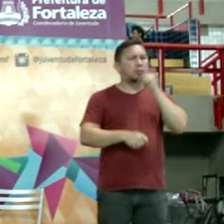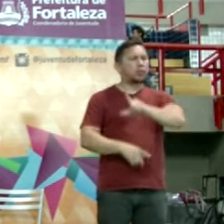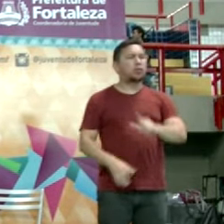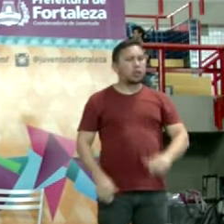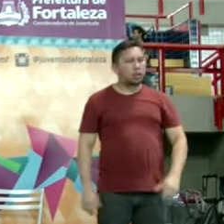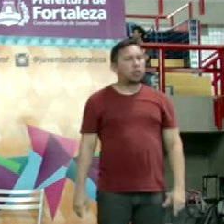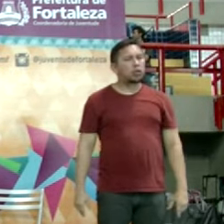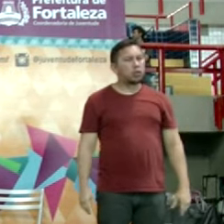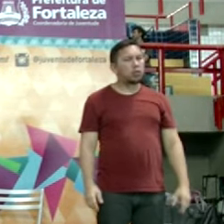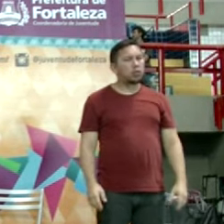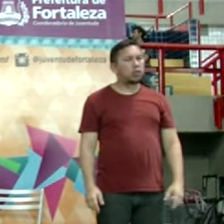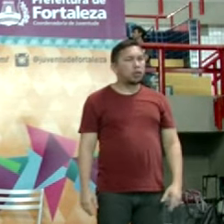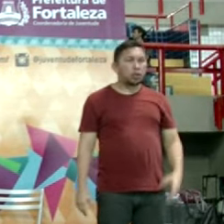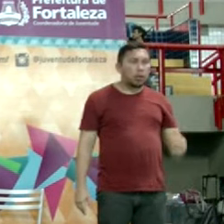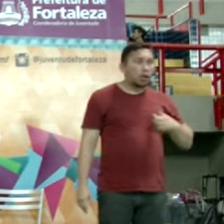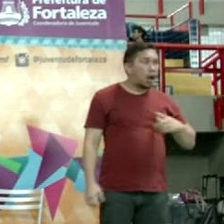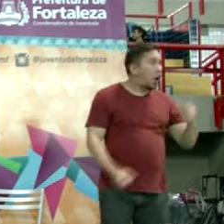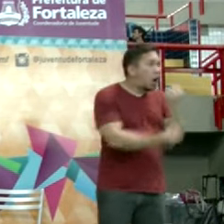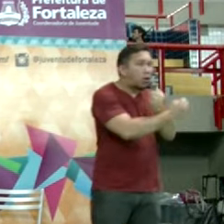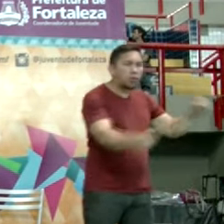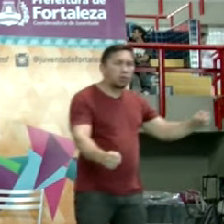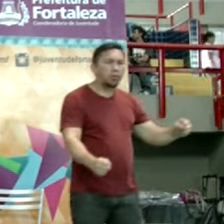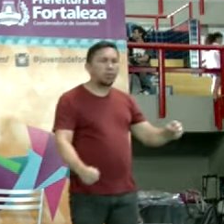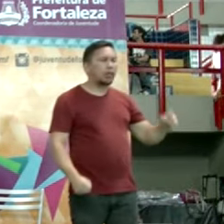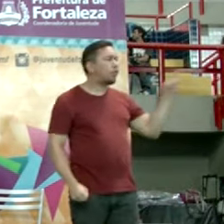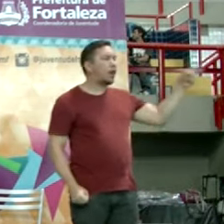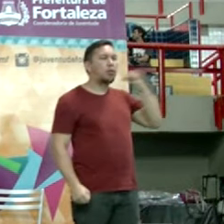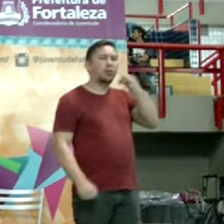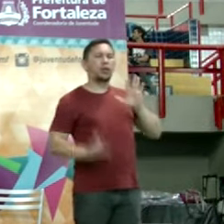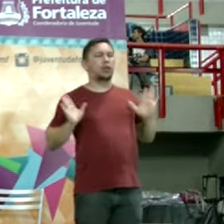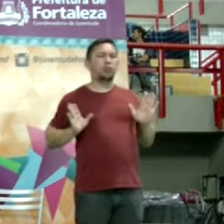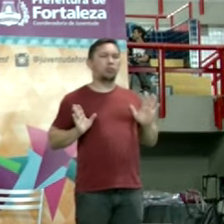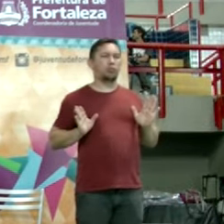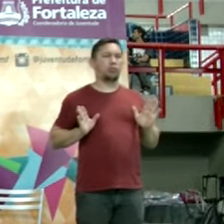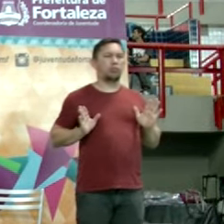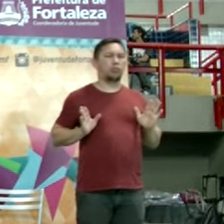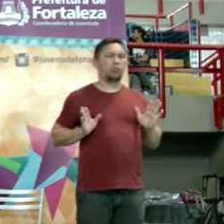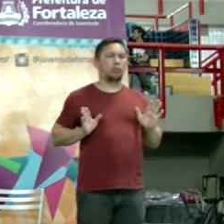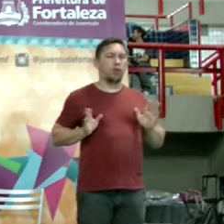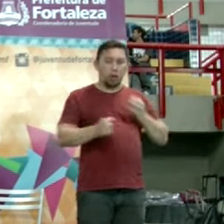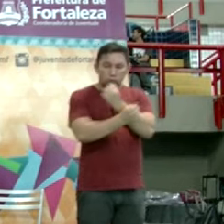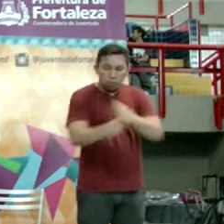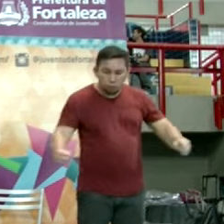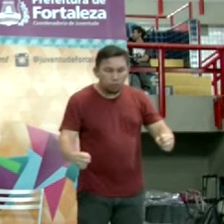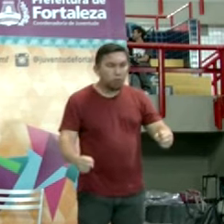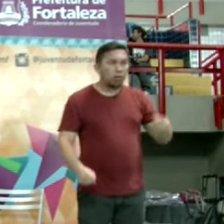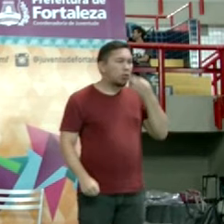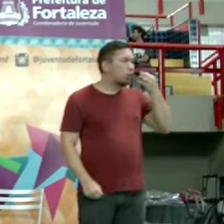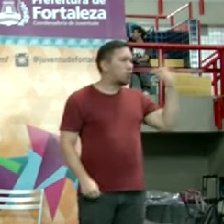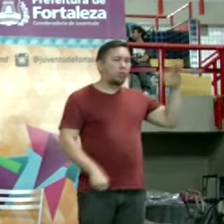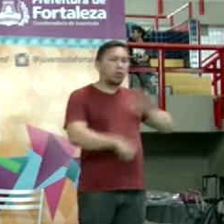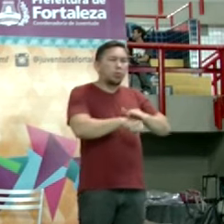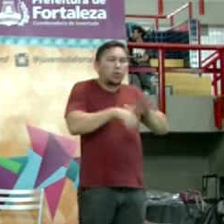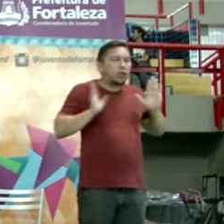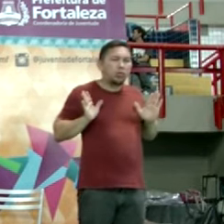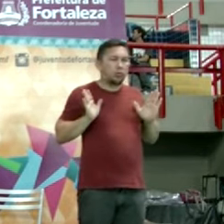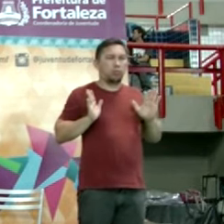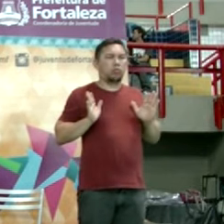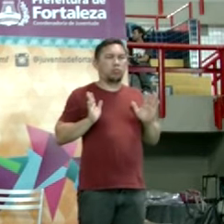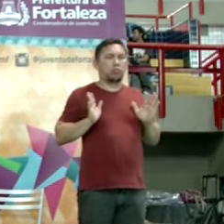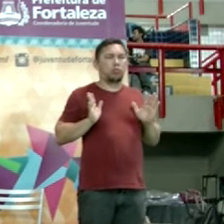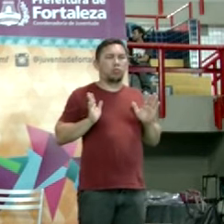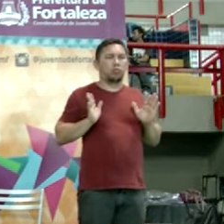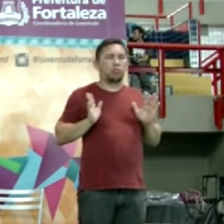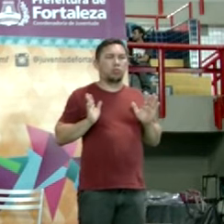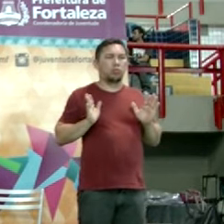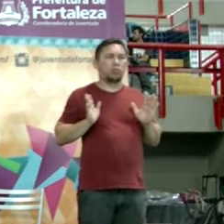vida. O impossível é questão de ponto de vista. O impossível é uma questão de ponto de vista.